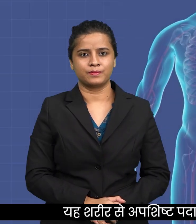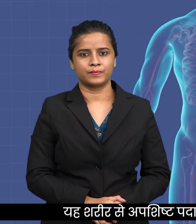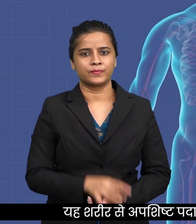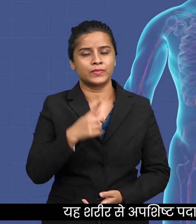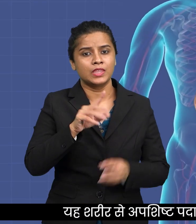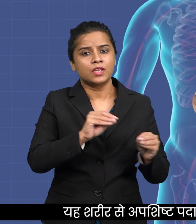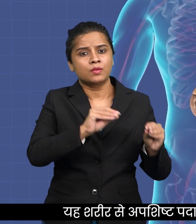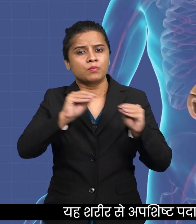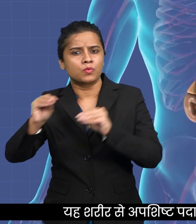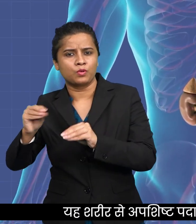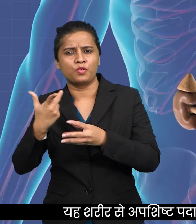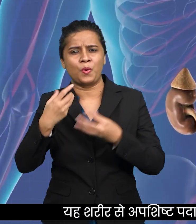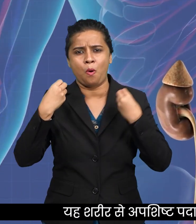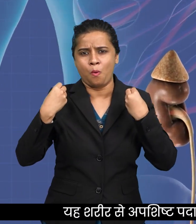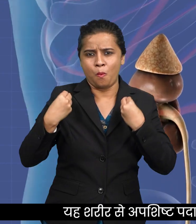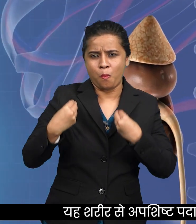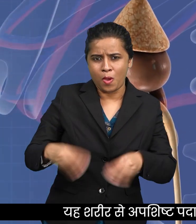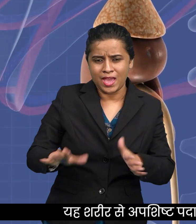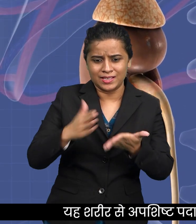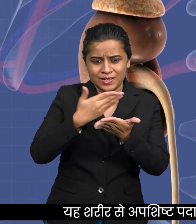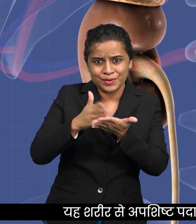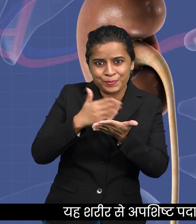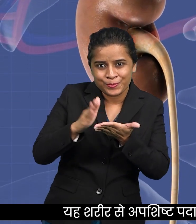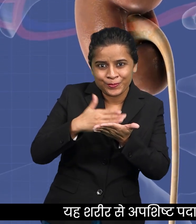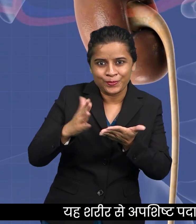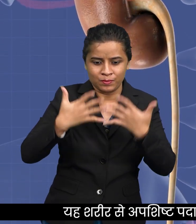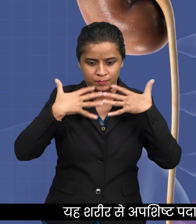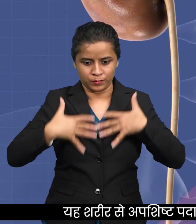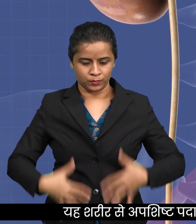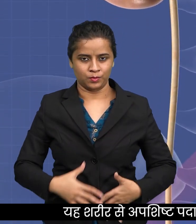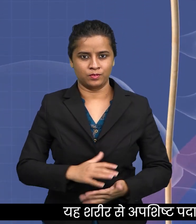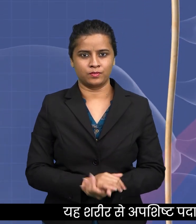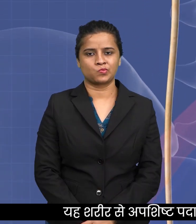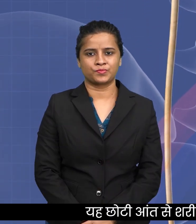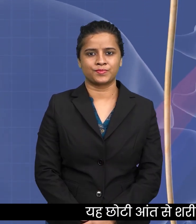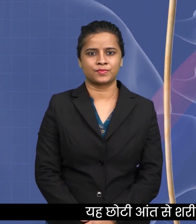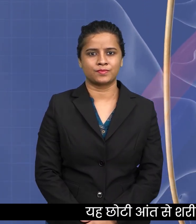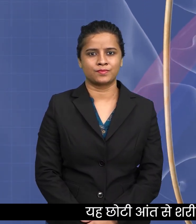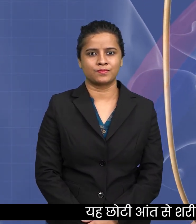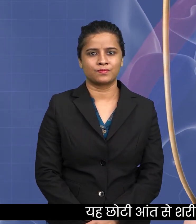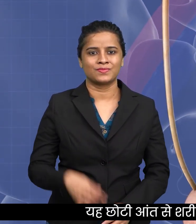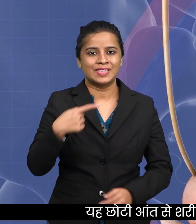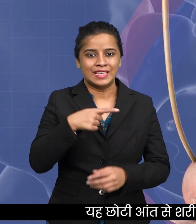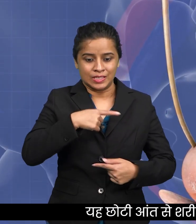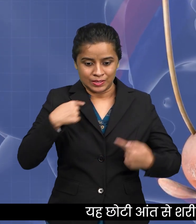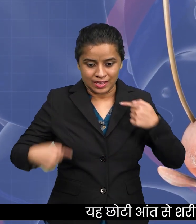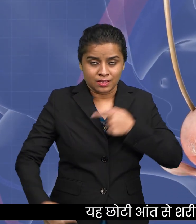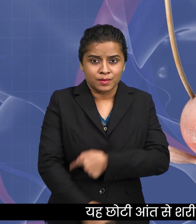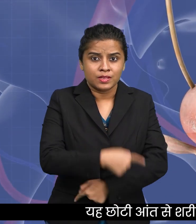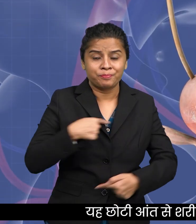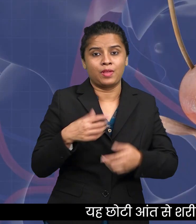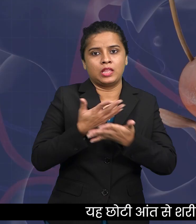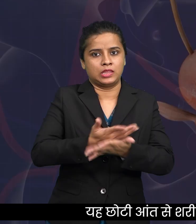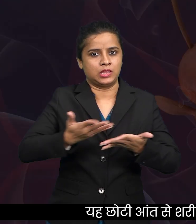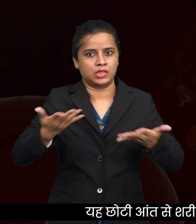यह शरीर से अपशिष्ट पदार्थों को हटाने के लिए परिवहन करता है। यह छोटी आंत